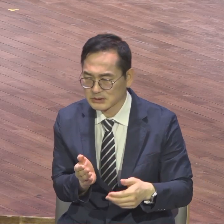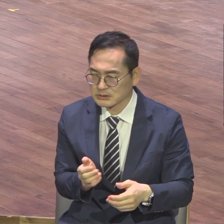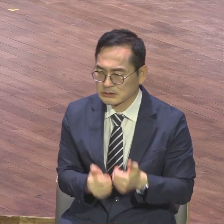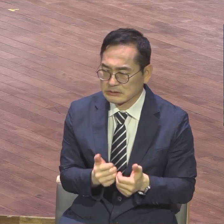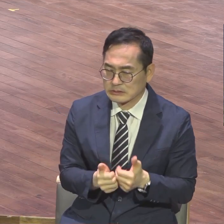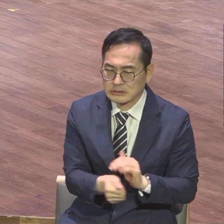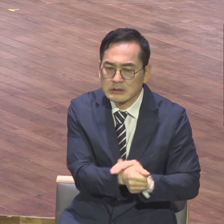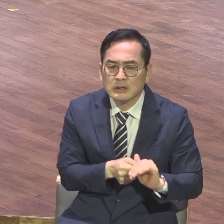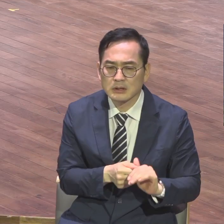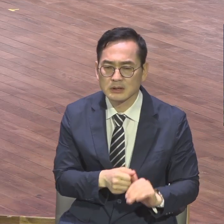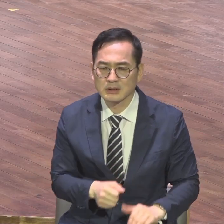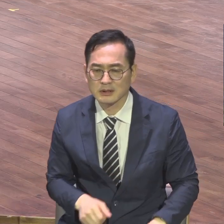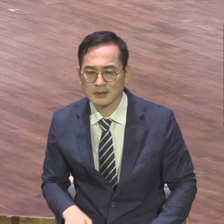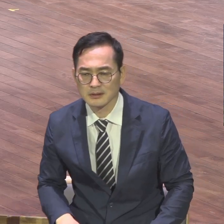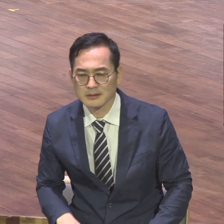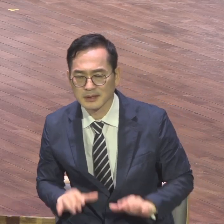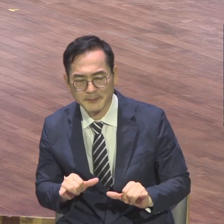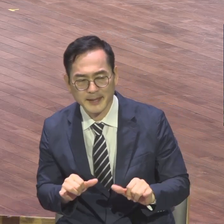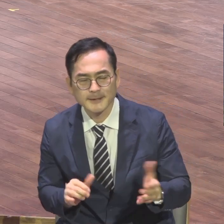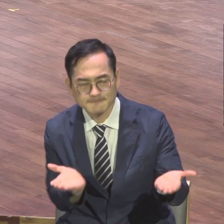약한 자에서부터 약한 모습을 보이고.